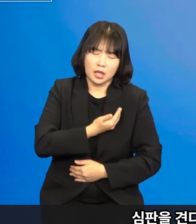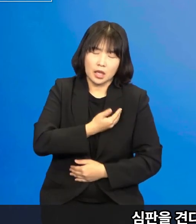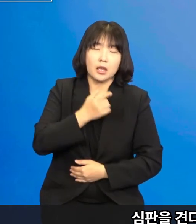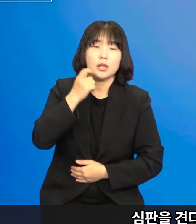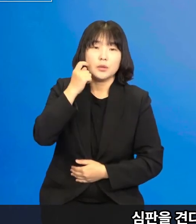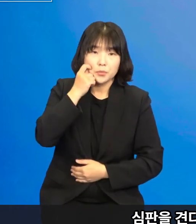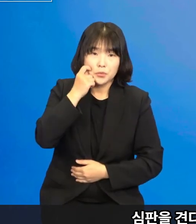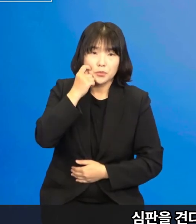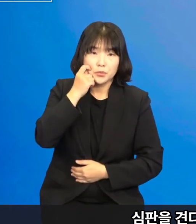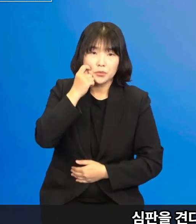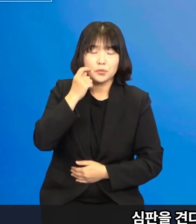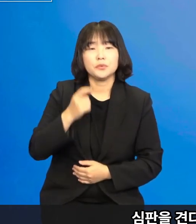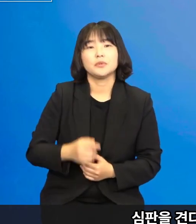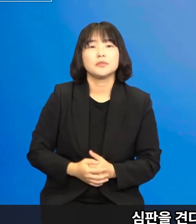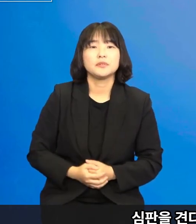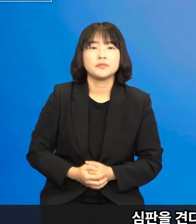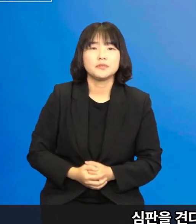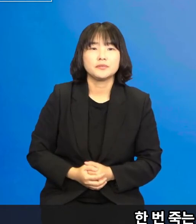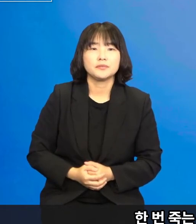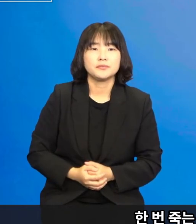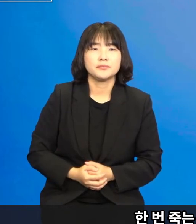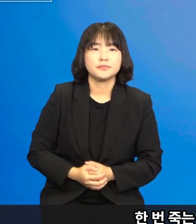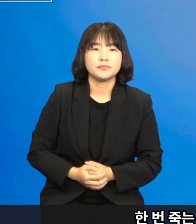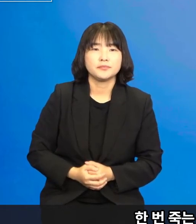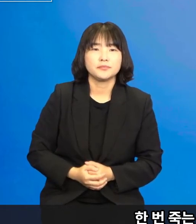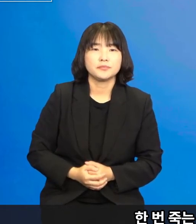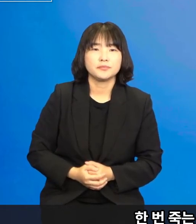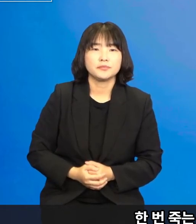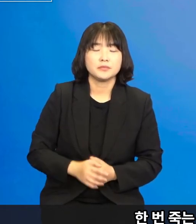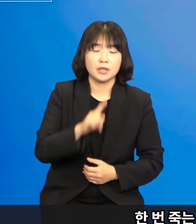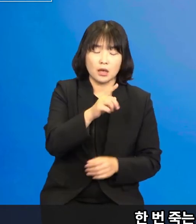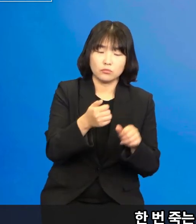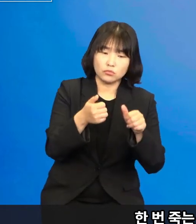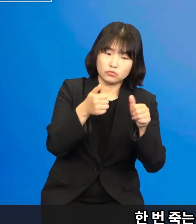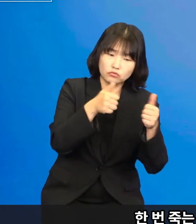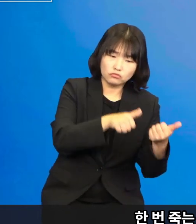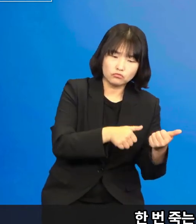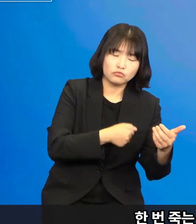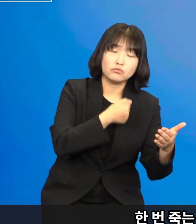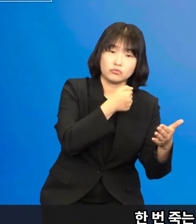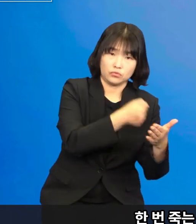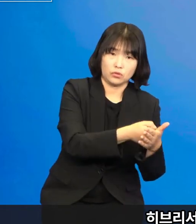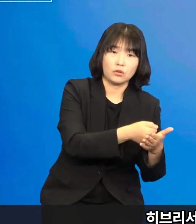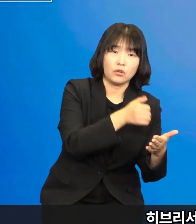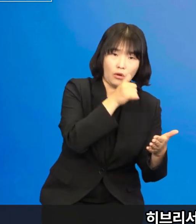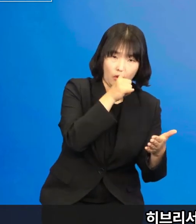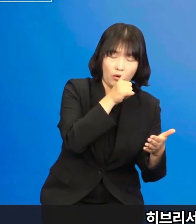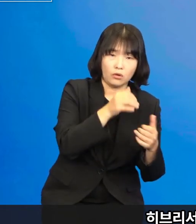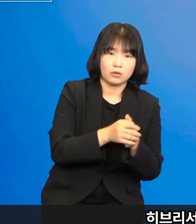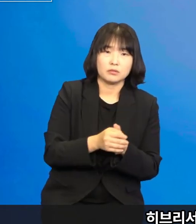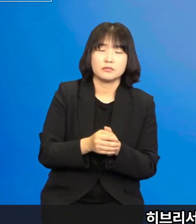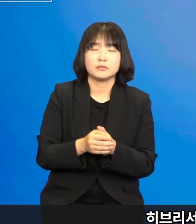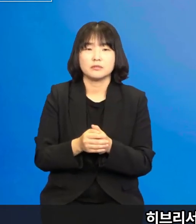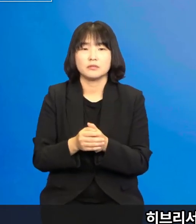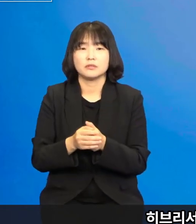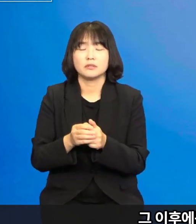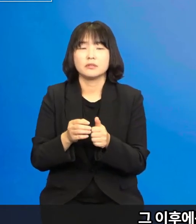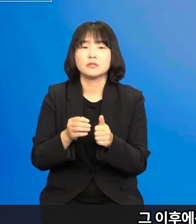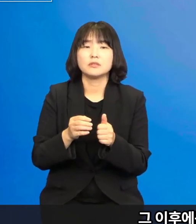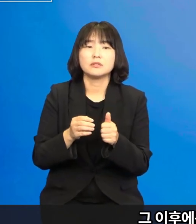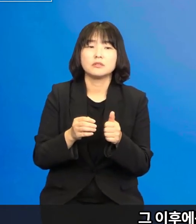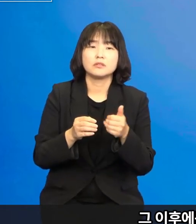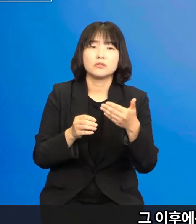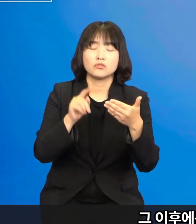말씀하잖아요. 심판을 견디지 못한다는 거예요. 한 번 죽는 것은 정해진 것이고 히브리서 9장 27절입니다.